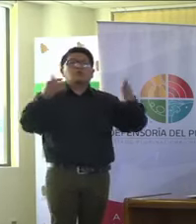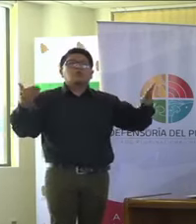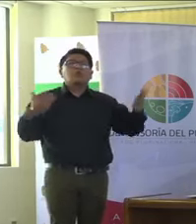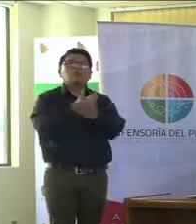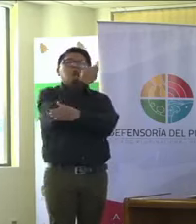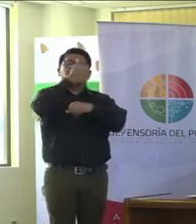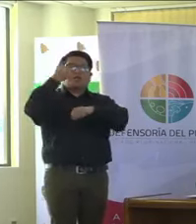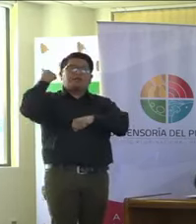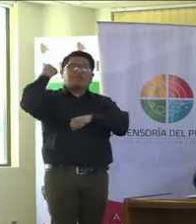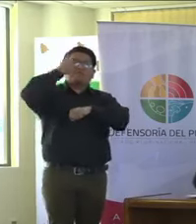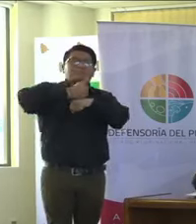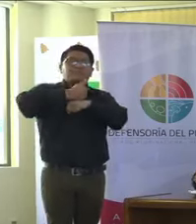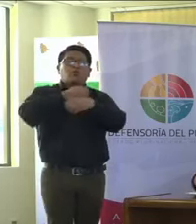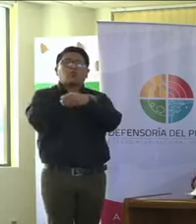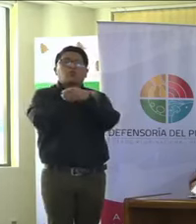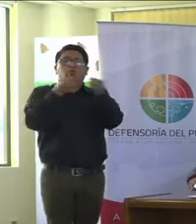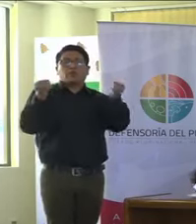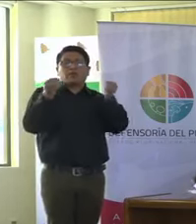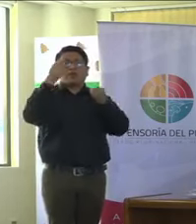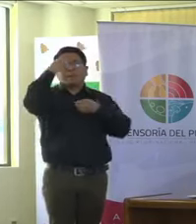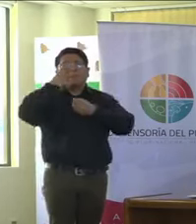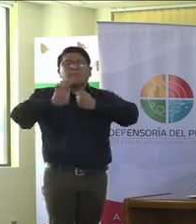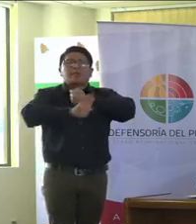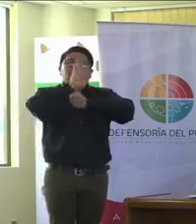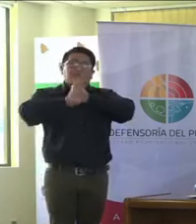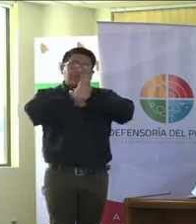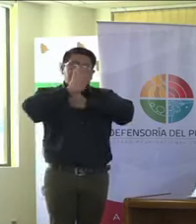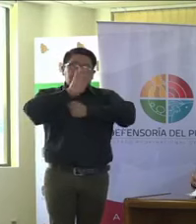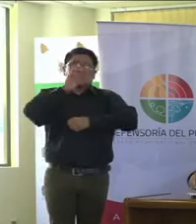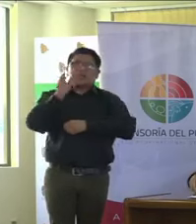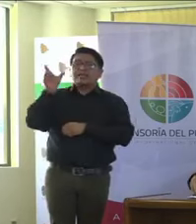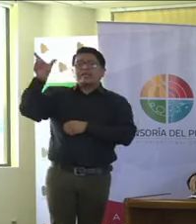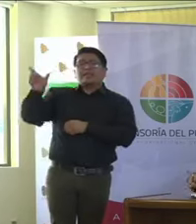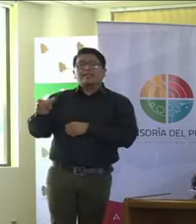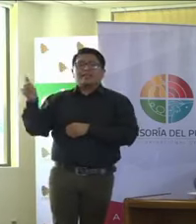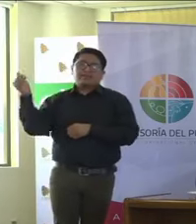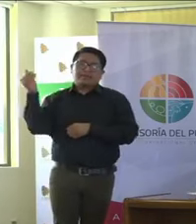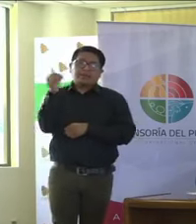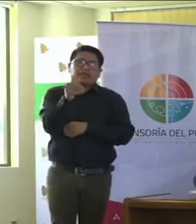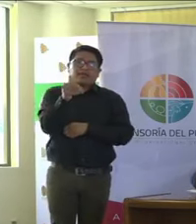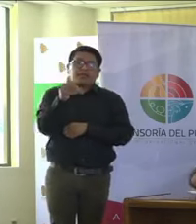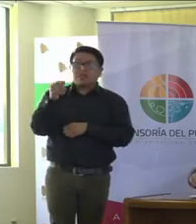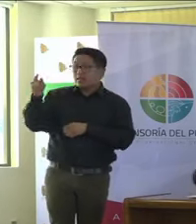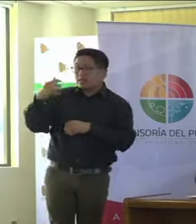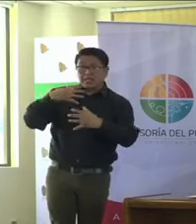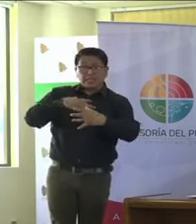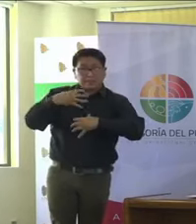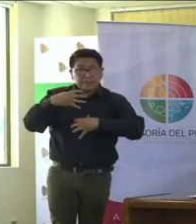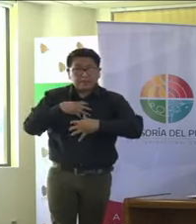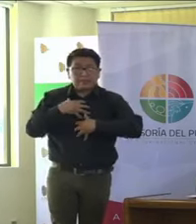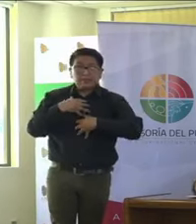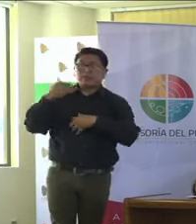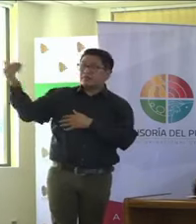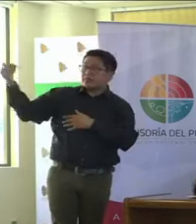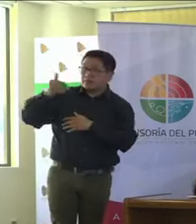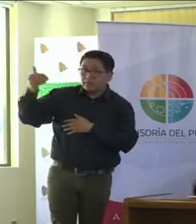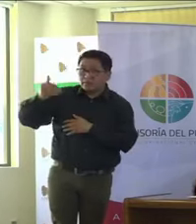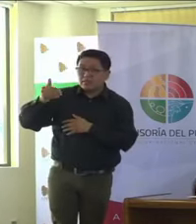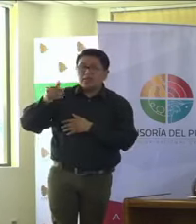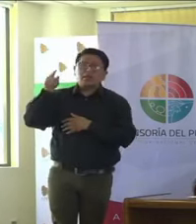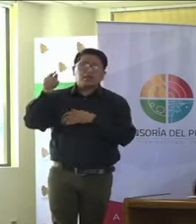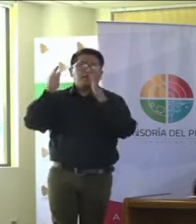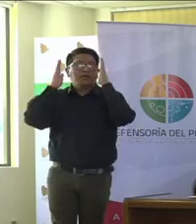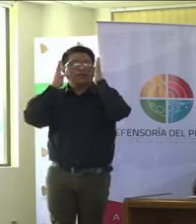paciente en la clínica, con el objetivo de orientar, gestionar y solucionar los reclamos de los pacientes, así como de mejorar la